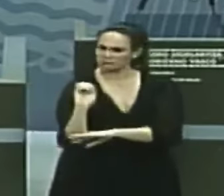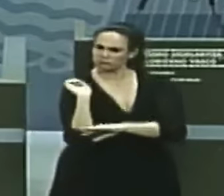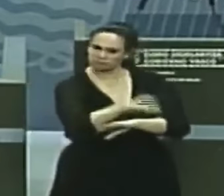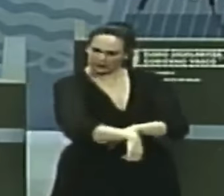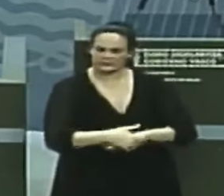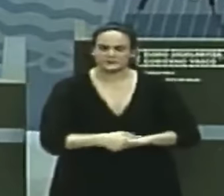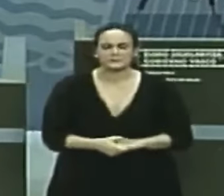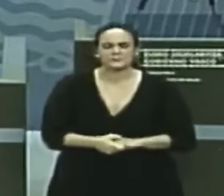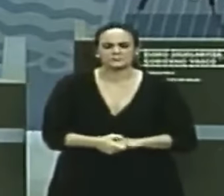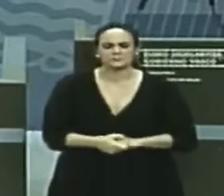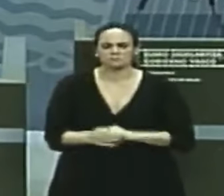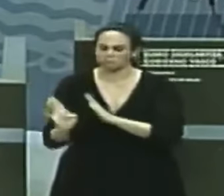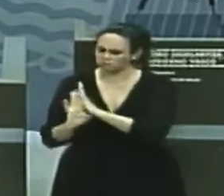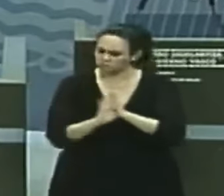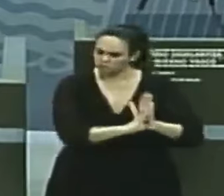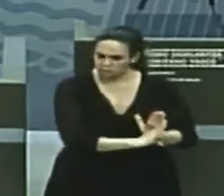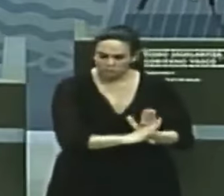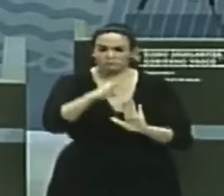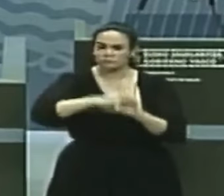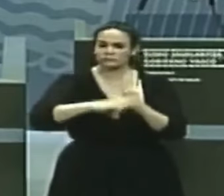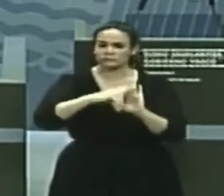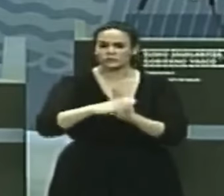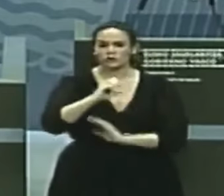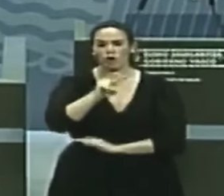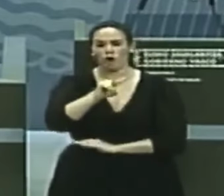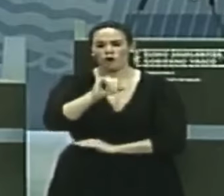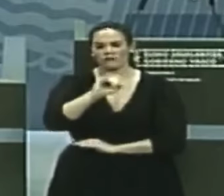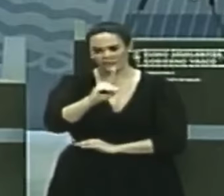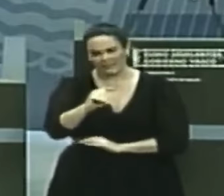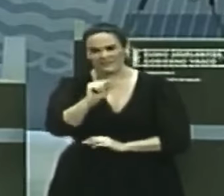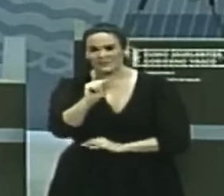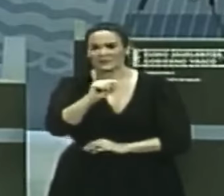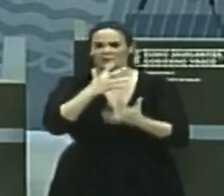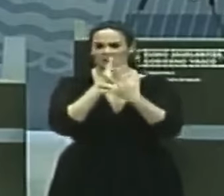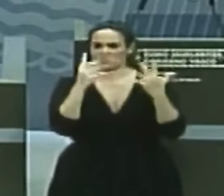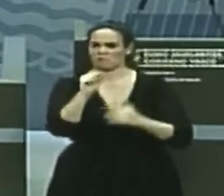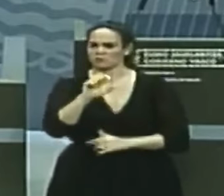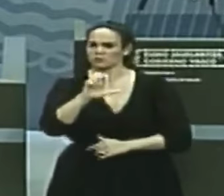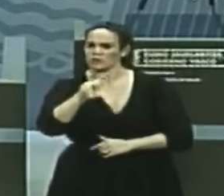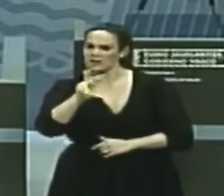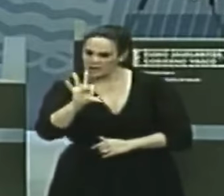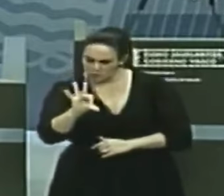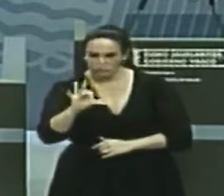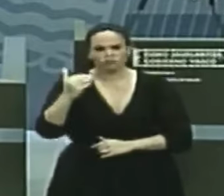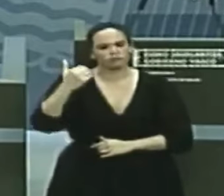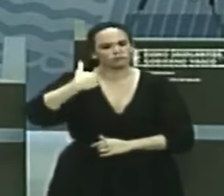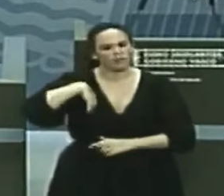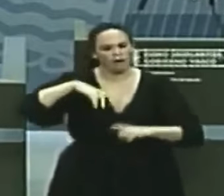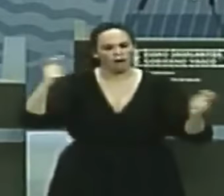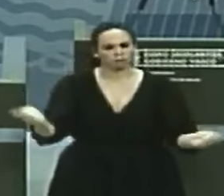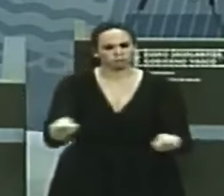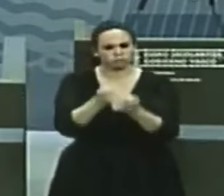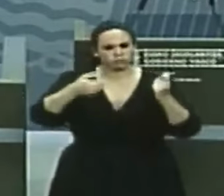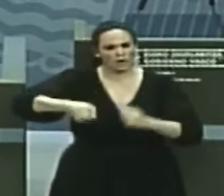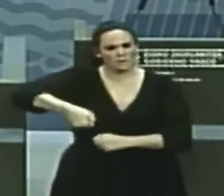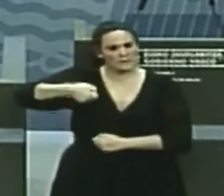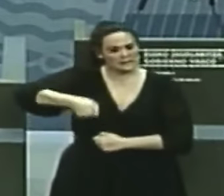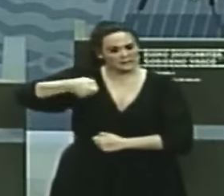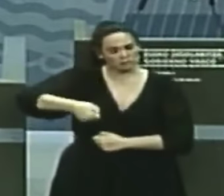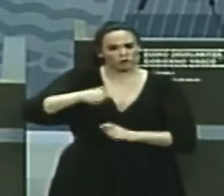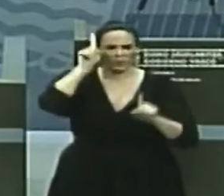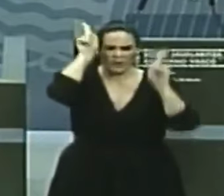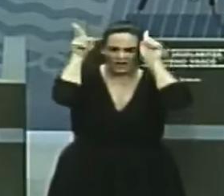informarles de que la app copit 19.2 está disponible ya en play en play store de